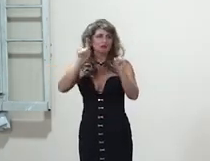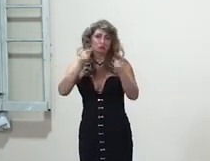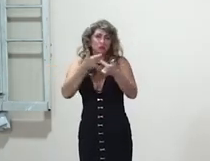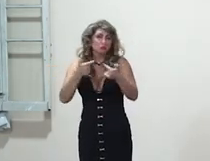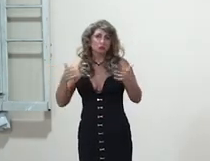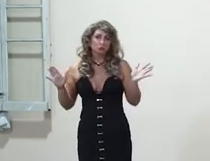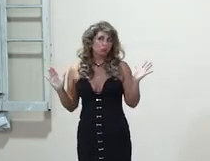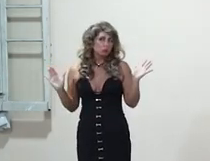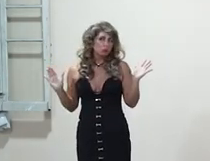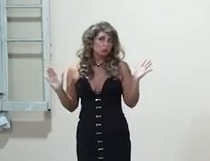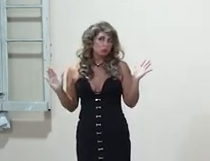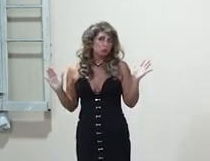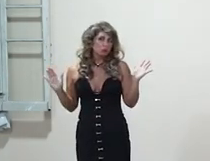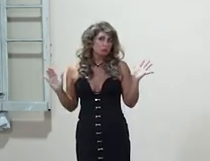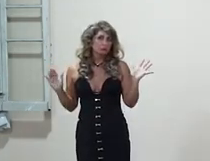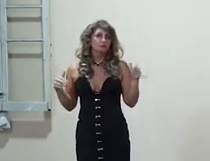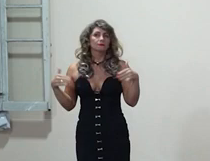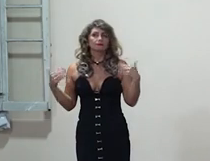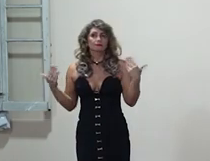Então,